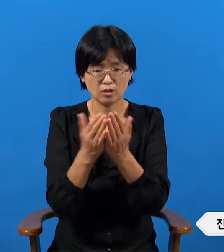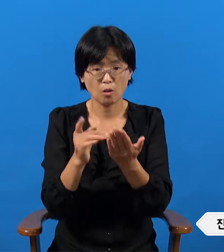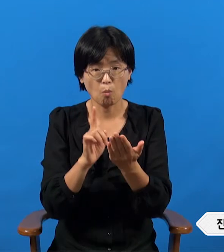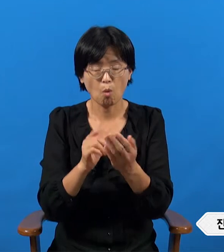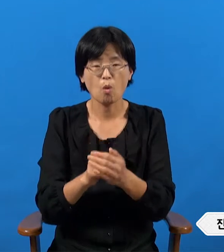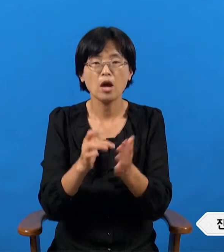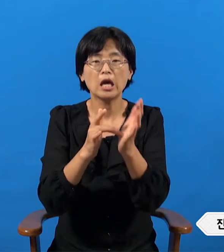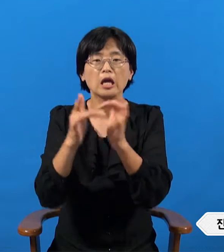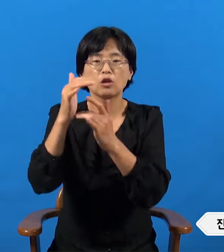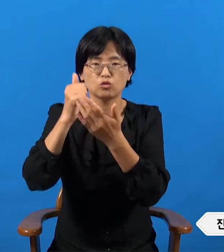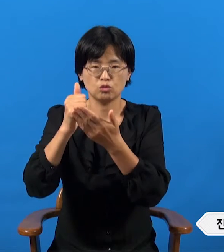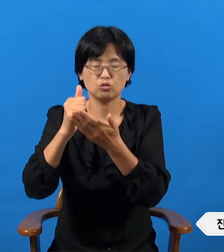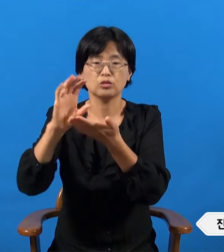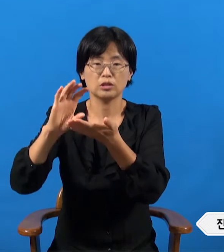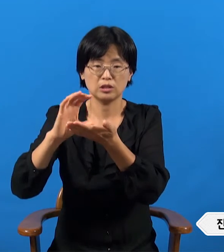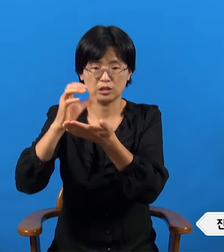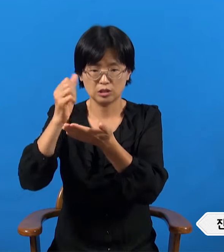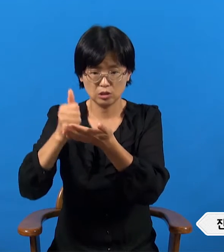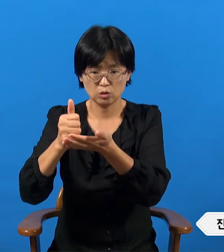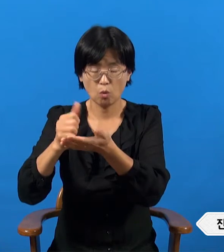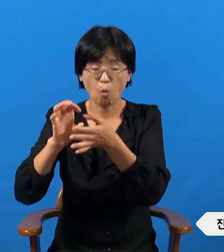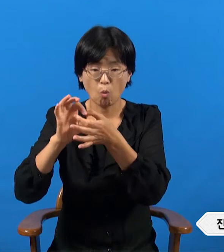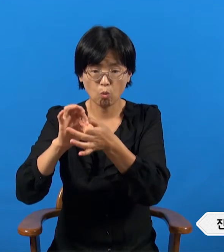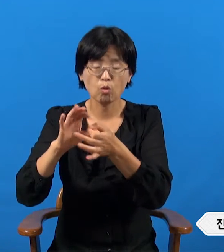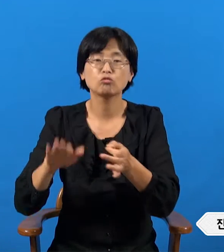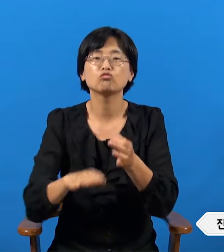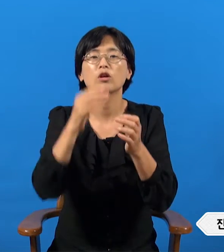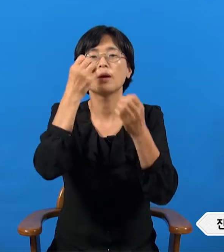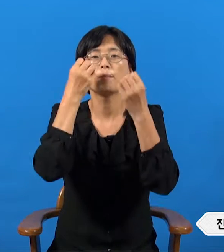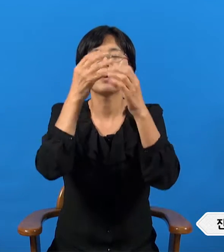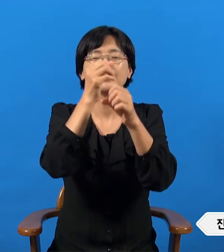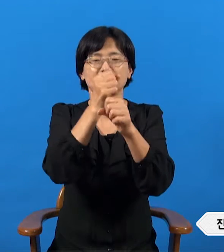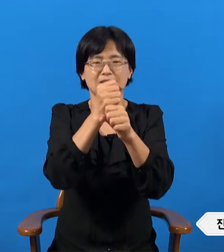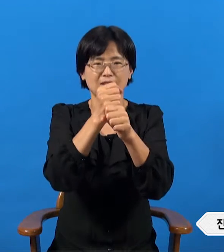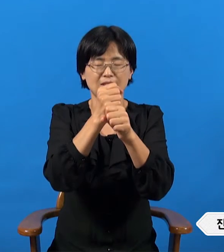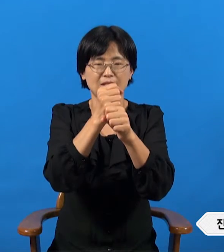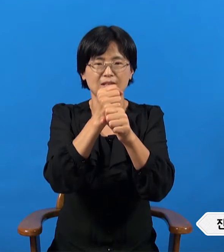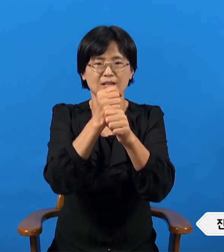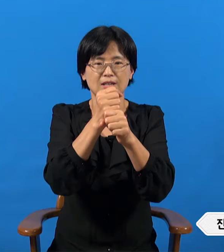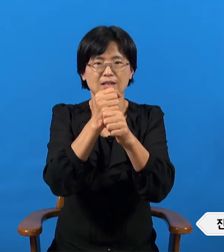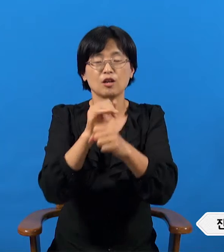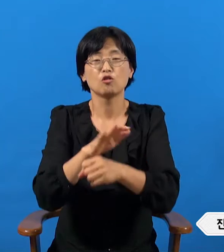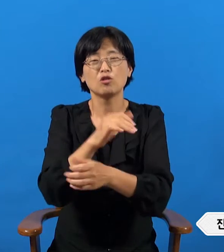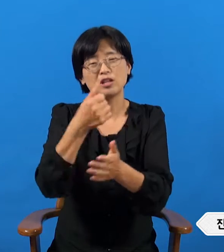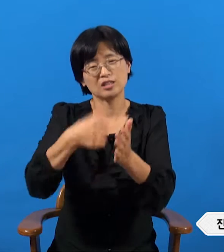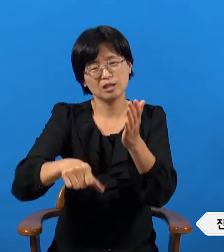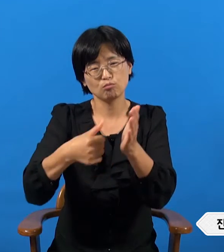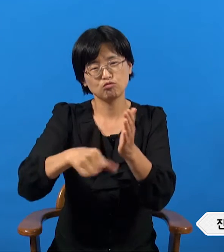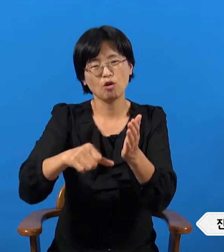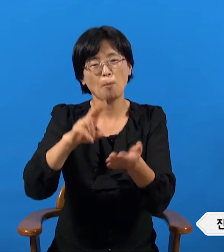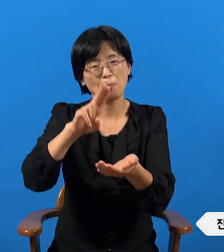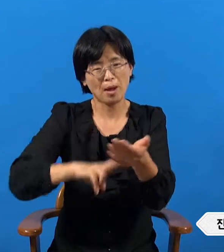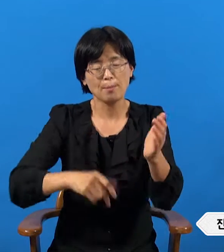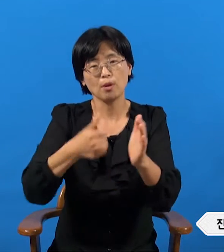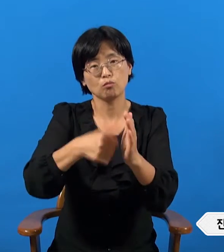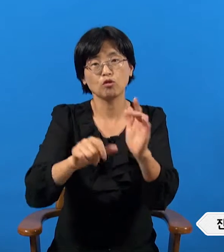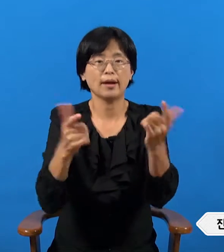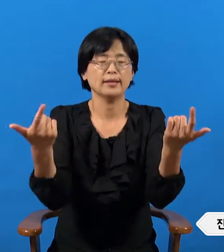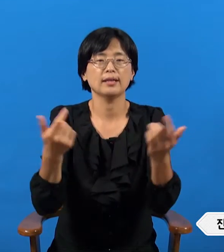그리스도를 통해서 창조되신 작품이다. 우리는 상품이 아니라 작품이라고